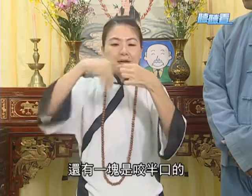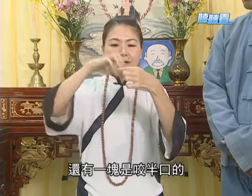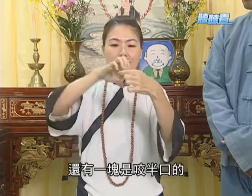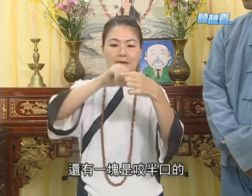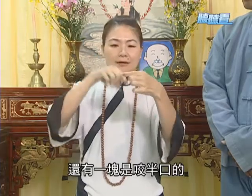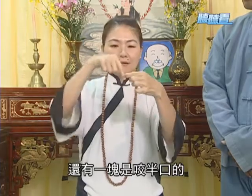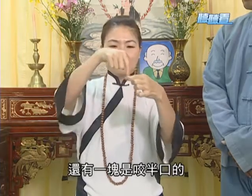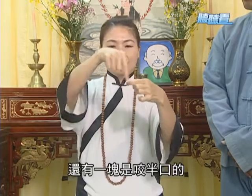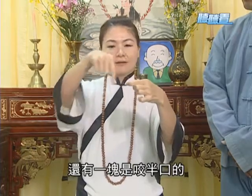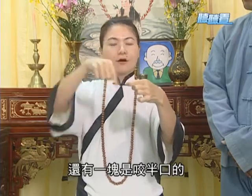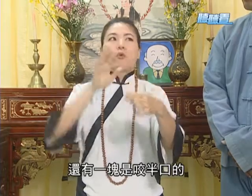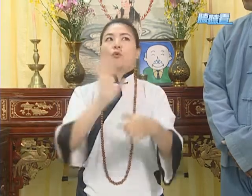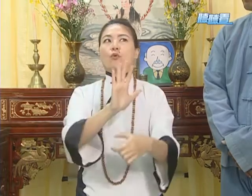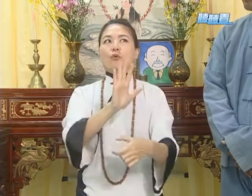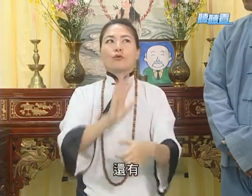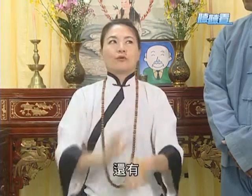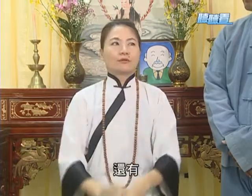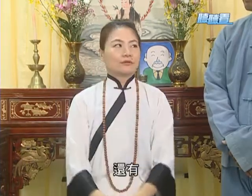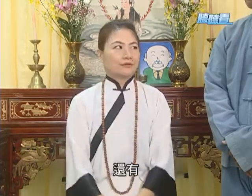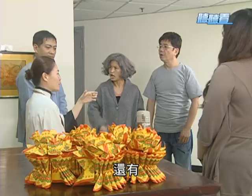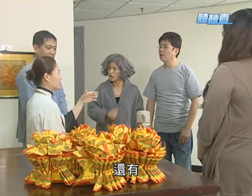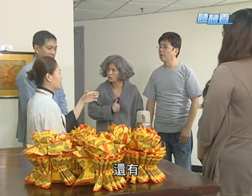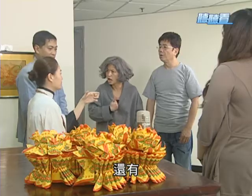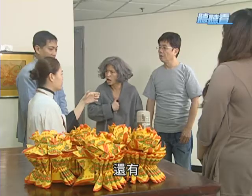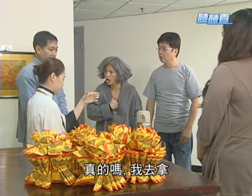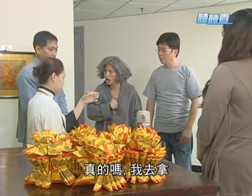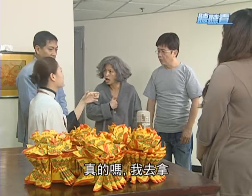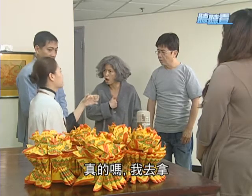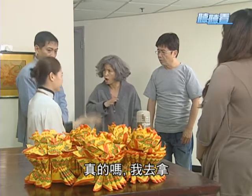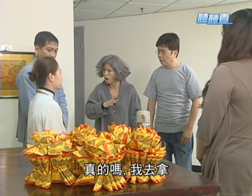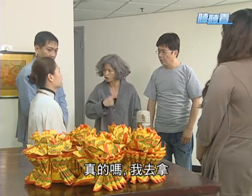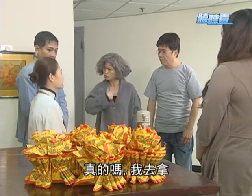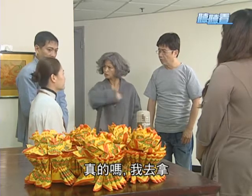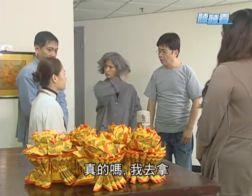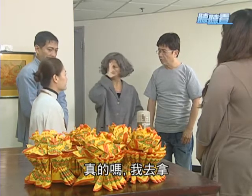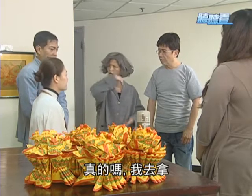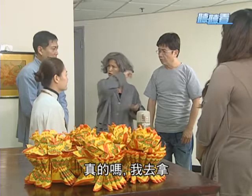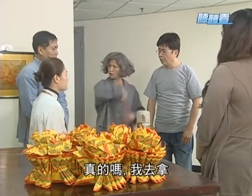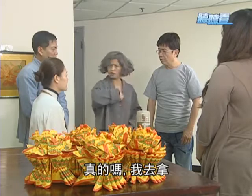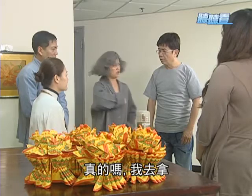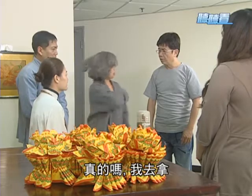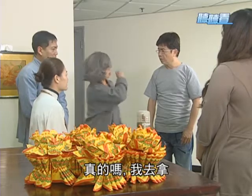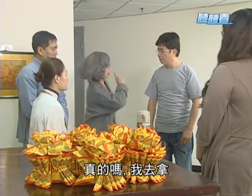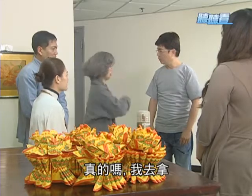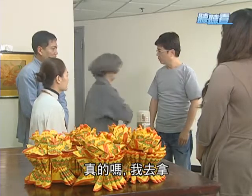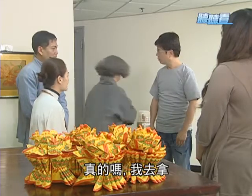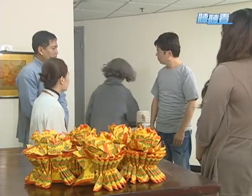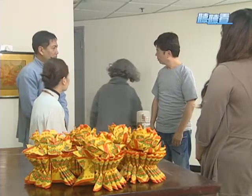的。还有。 真的吗？哦，我去拿。